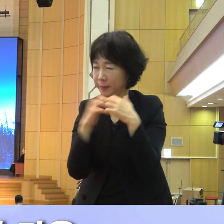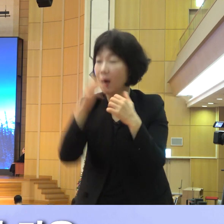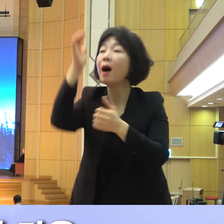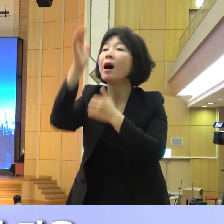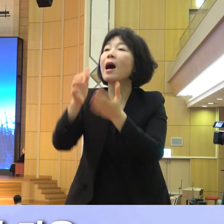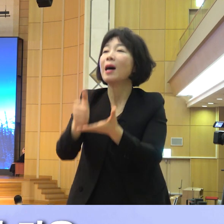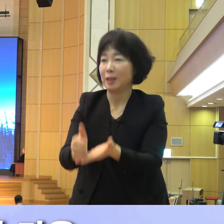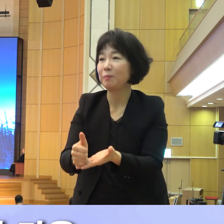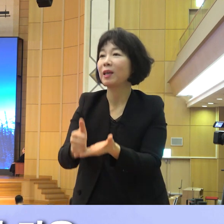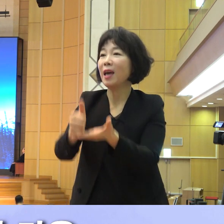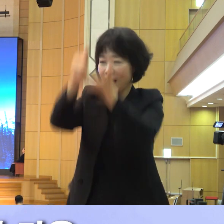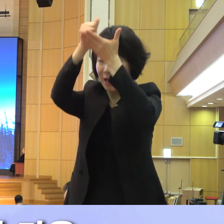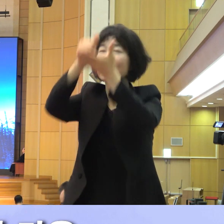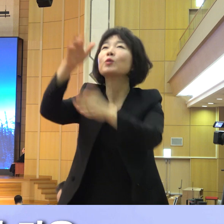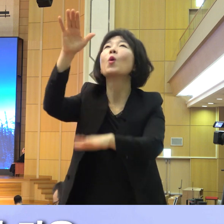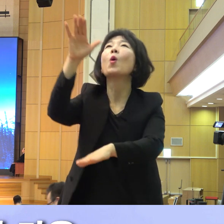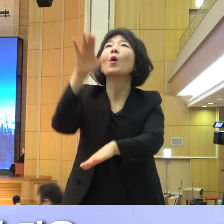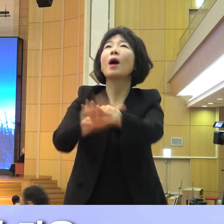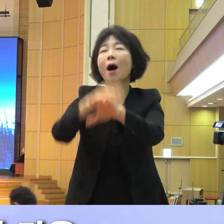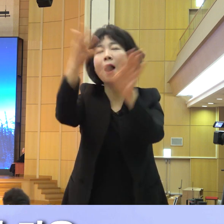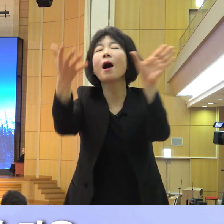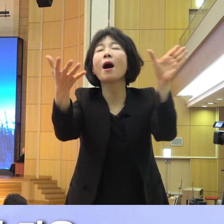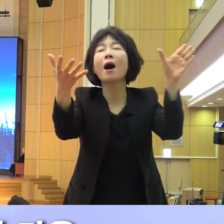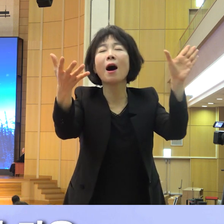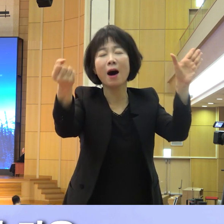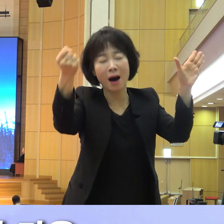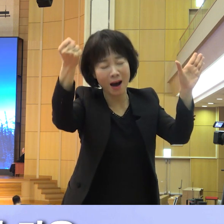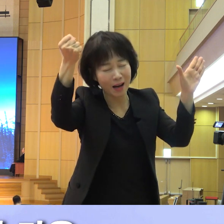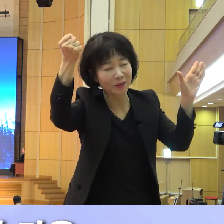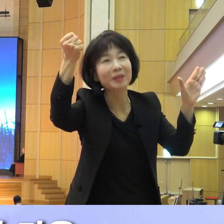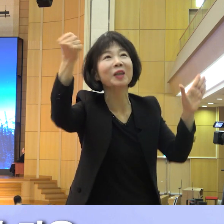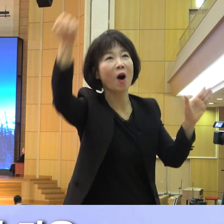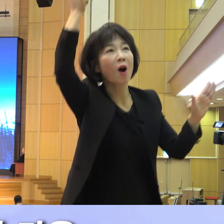전쟁은 하나님께 속한